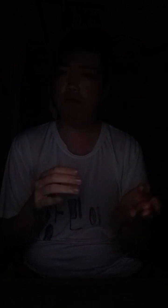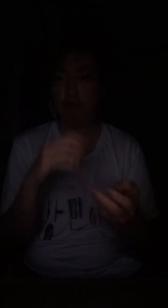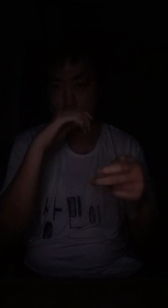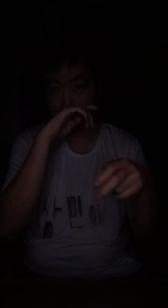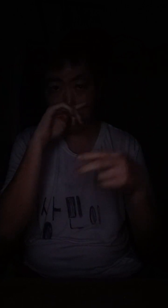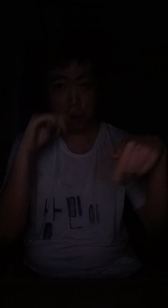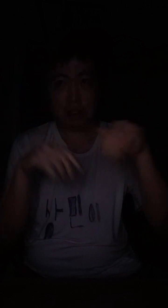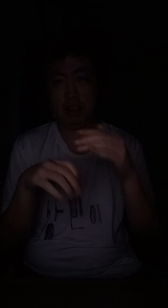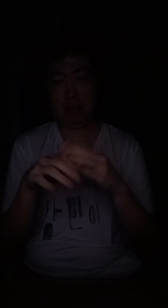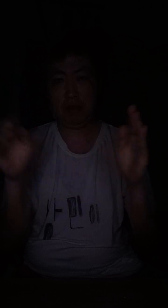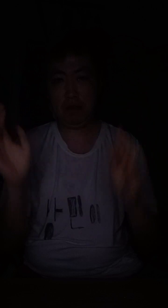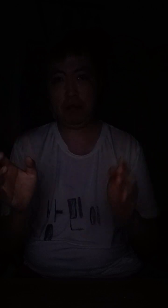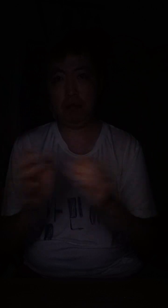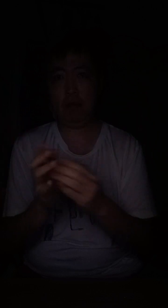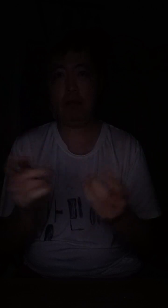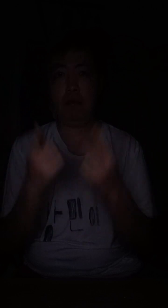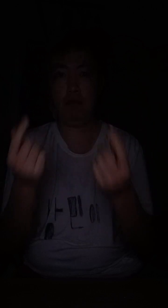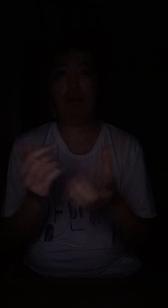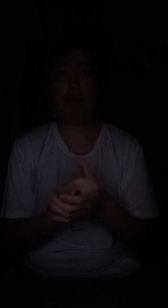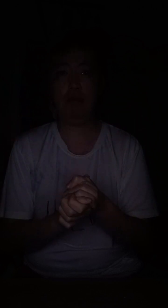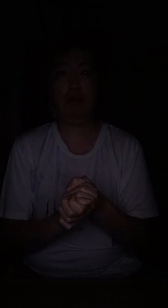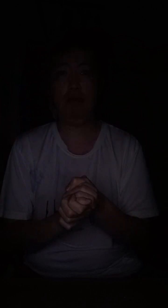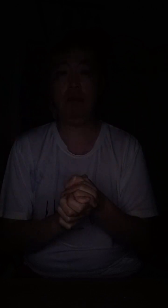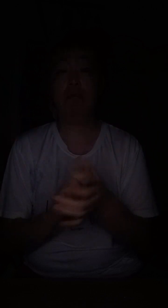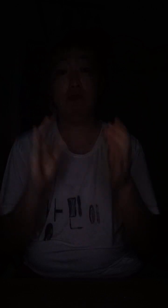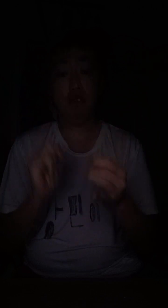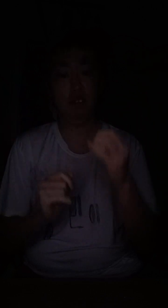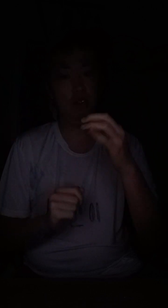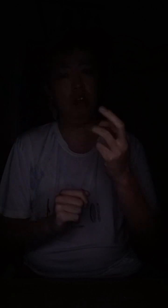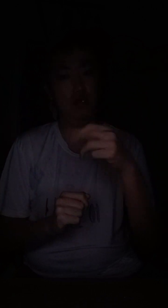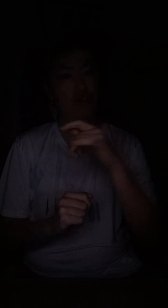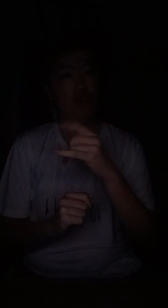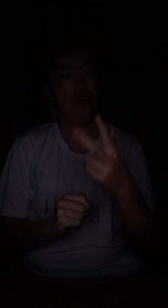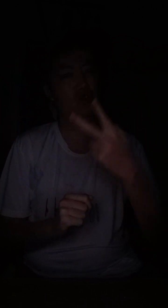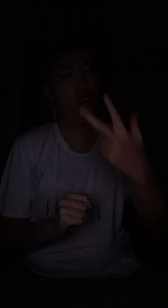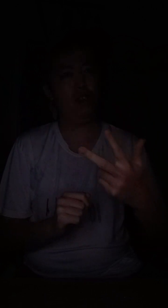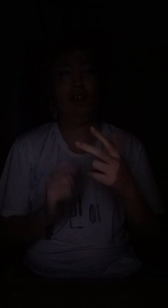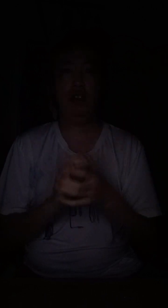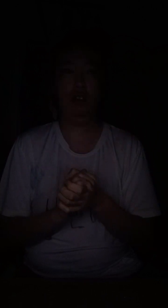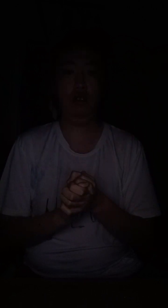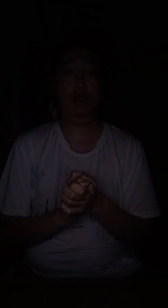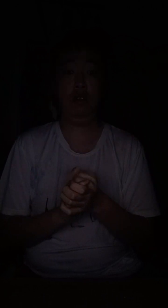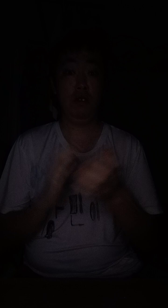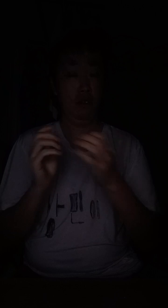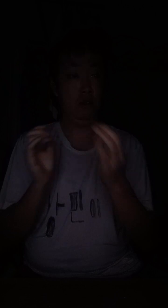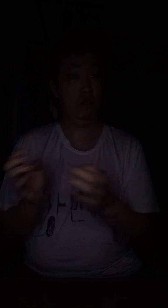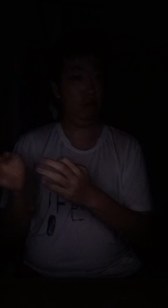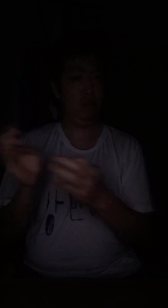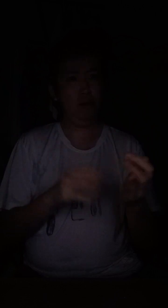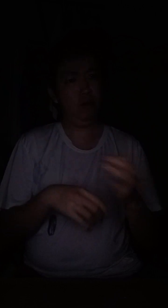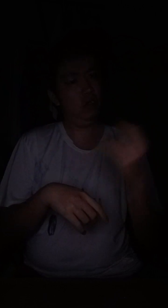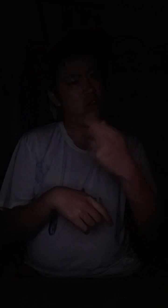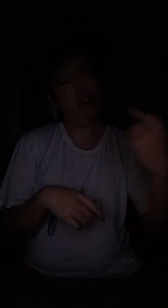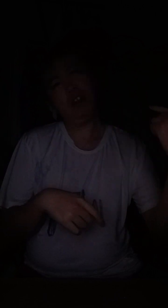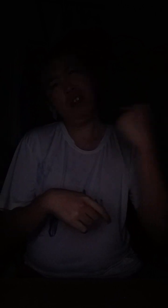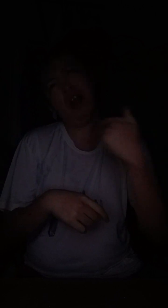파장도 참 컸던 사건인 것 같아요. 네, 당시 피해 여성은 23살이었는데요. 일면식도 없는 남성이 휘두른 칼에 무참히